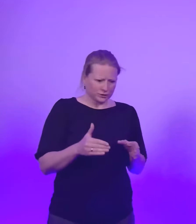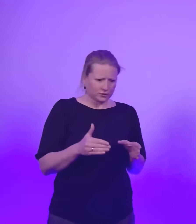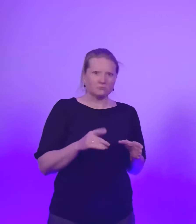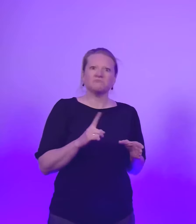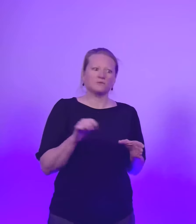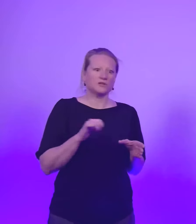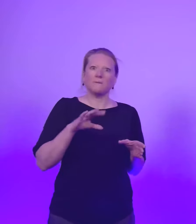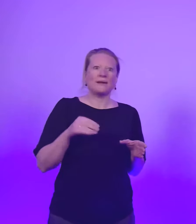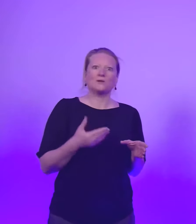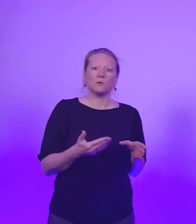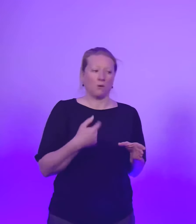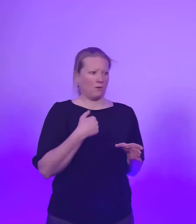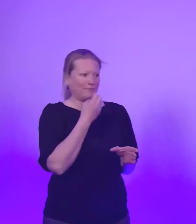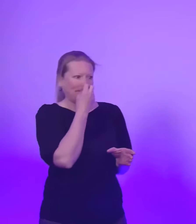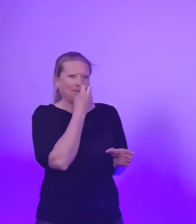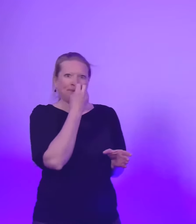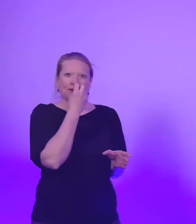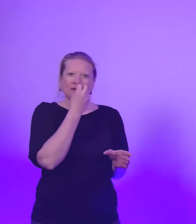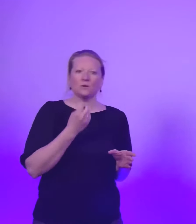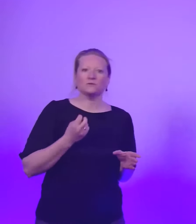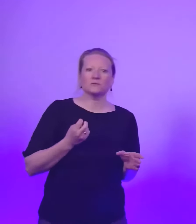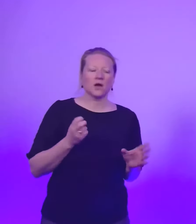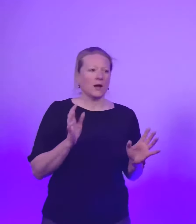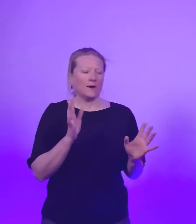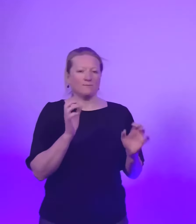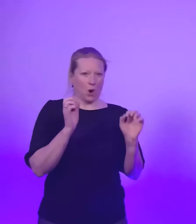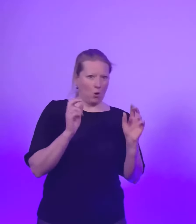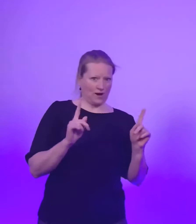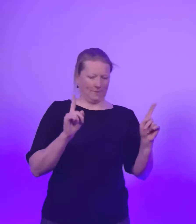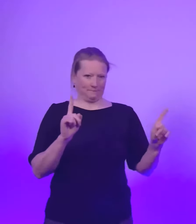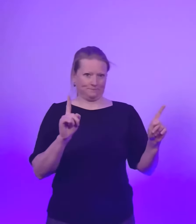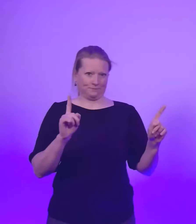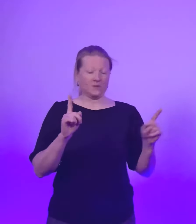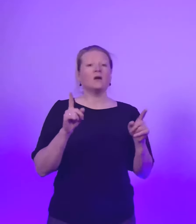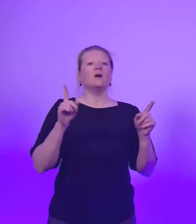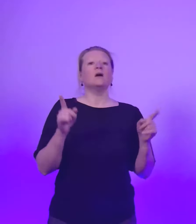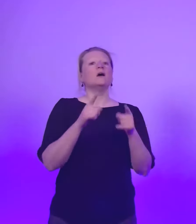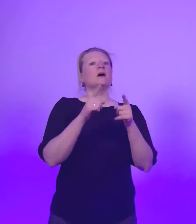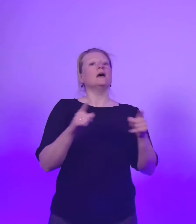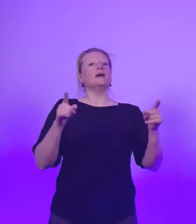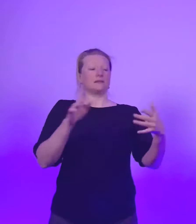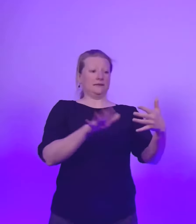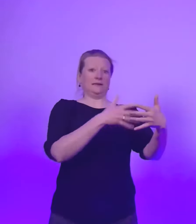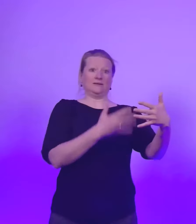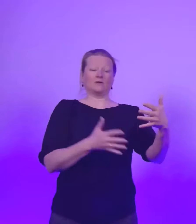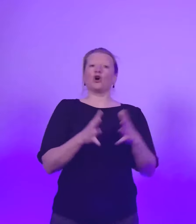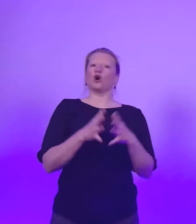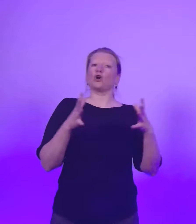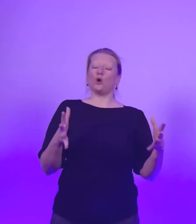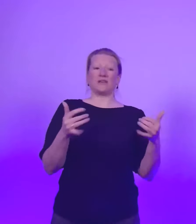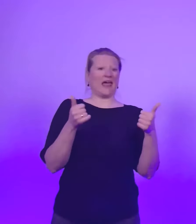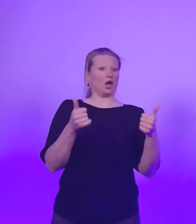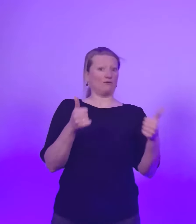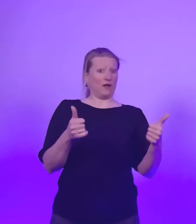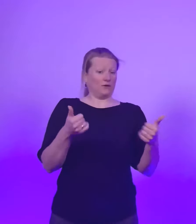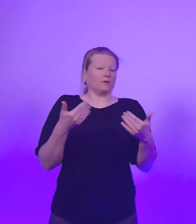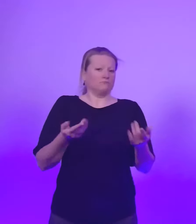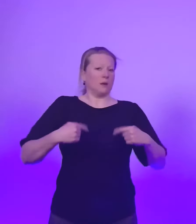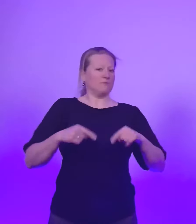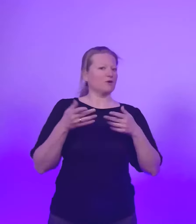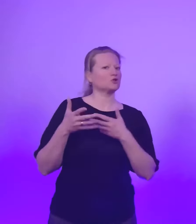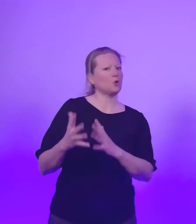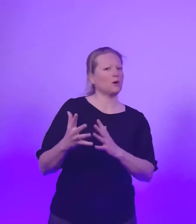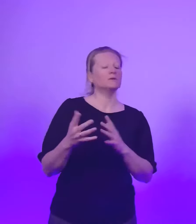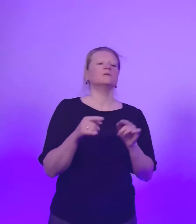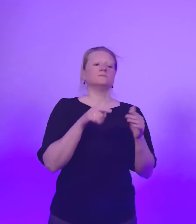ben benieuwd. Mm-hmm. Oké, daar gaan we. We hebben het lied Groot en Geweldig gezongen. Hieronder lees je